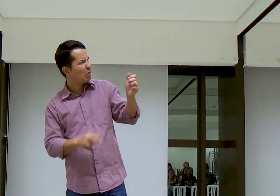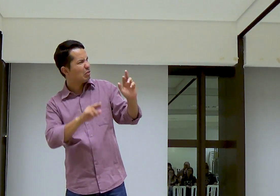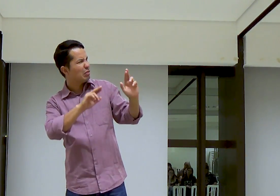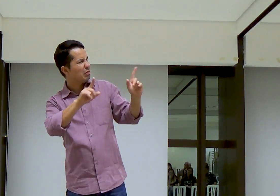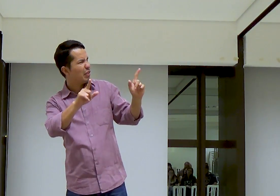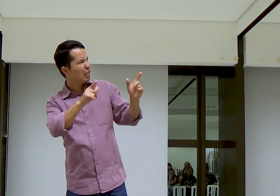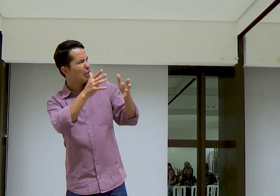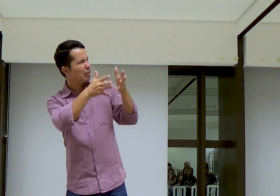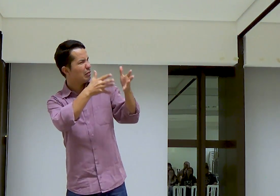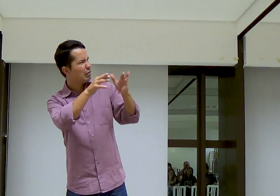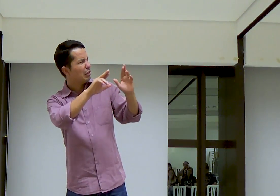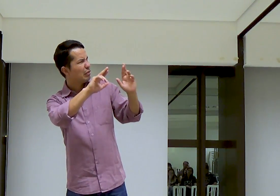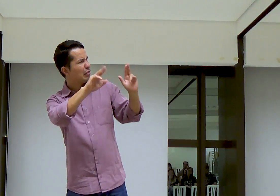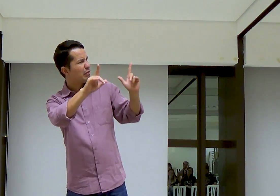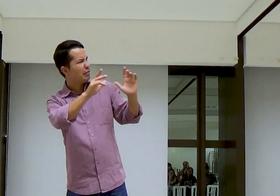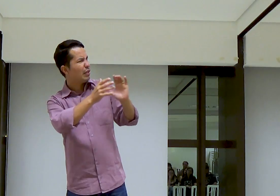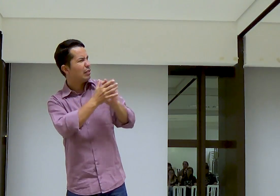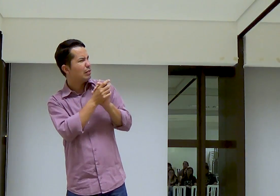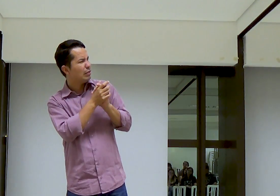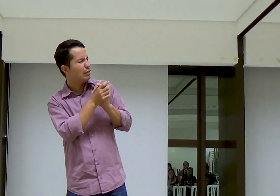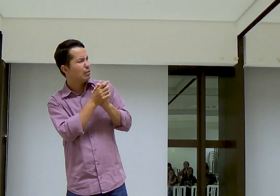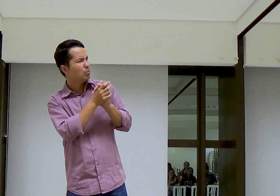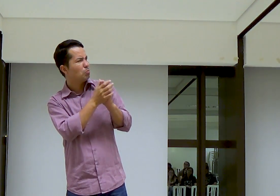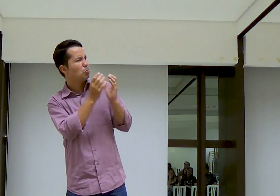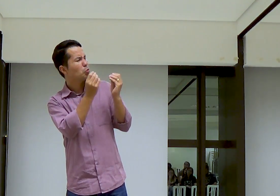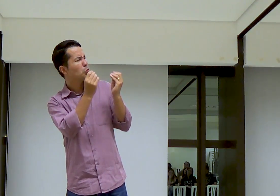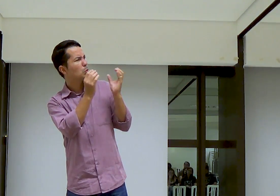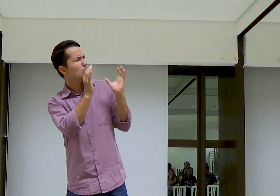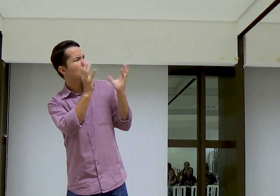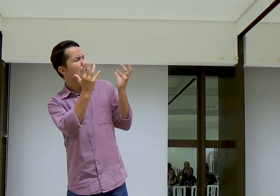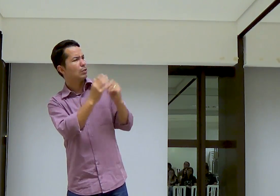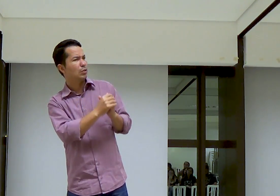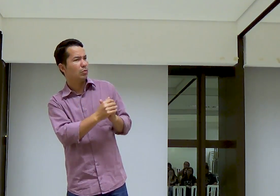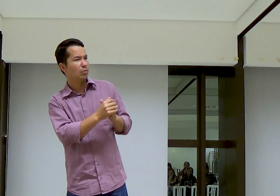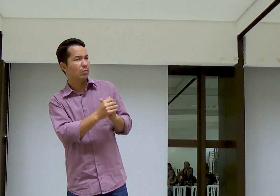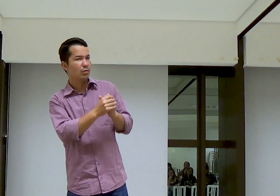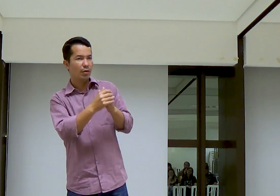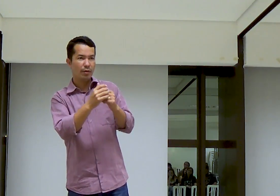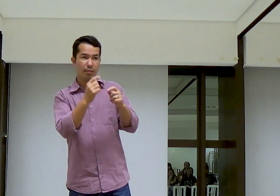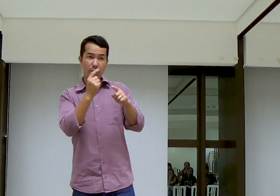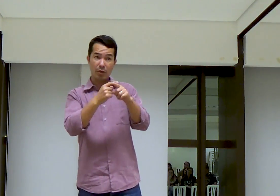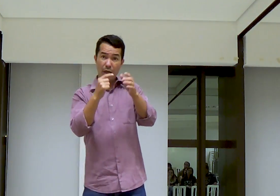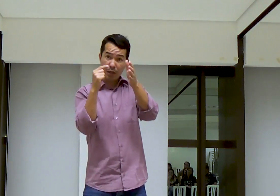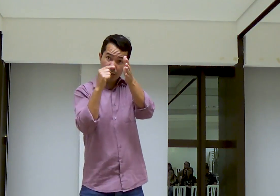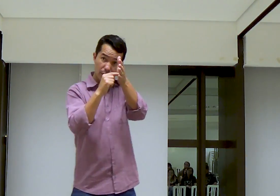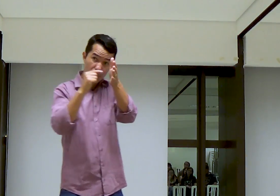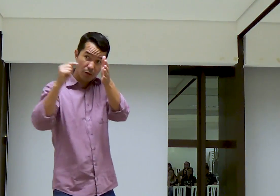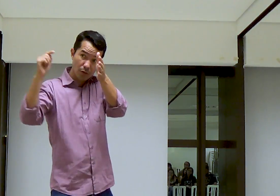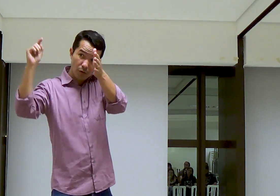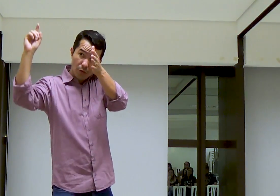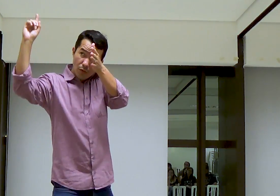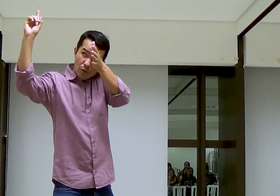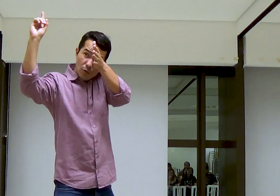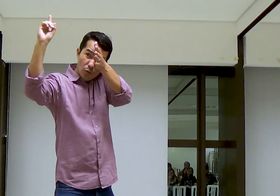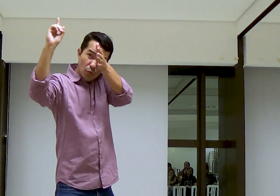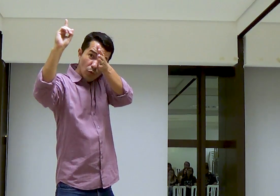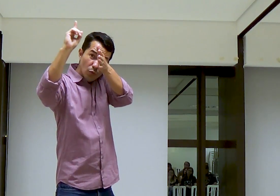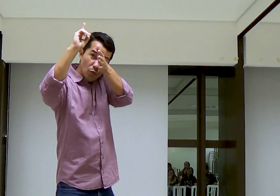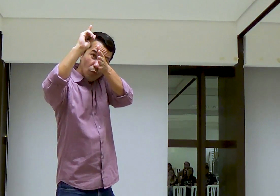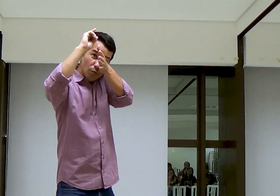refletir. Às vezes as pessoas precisam dizer, não sei, você tem um jeito diferente. Os seus sinais são